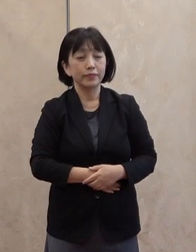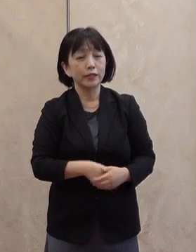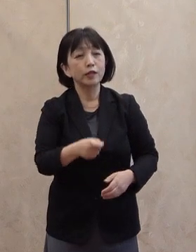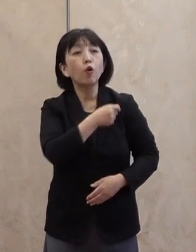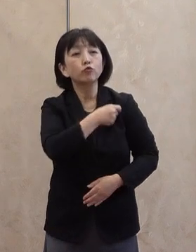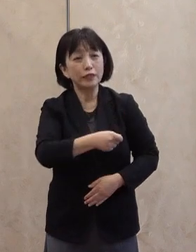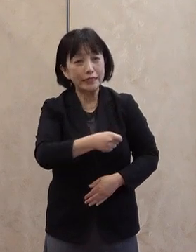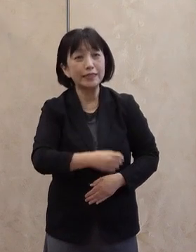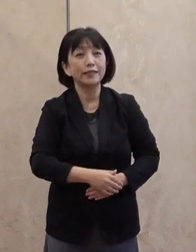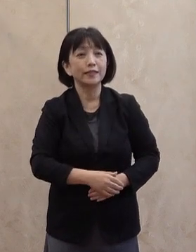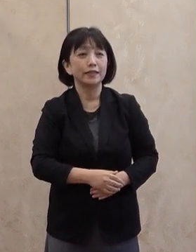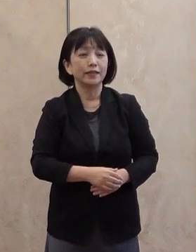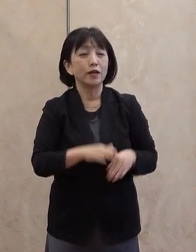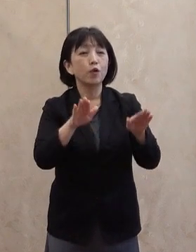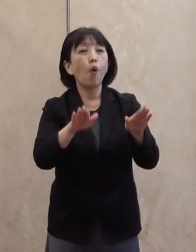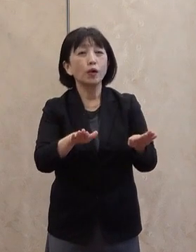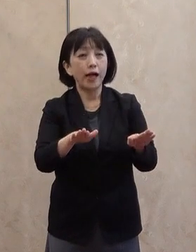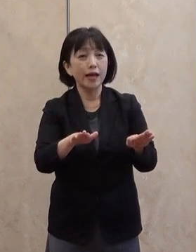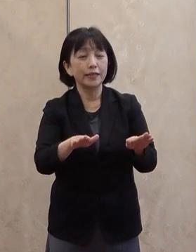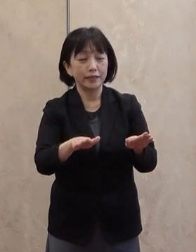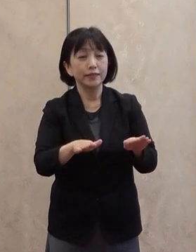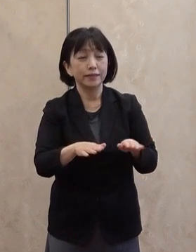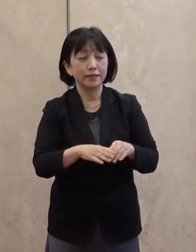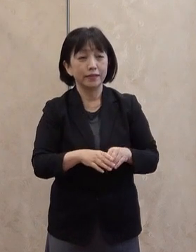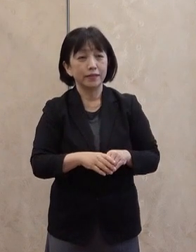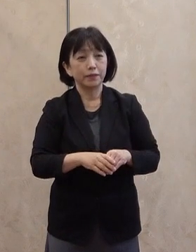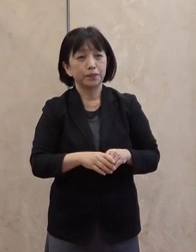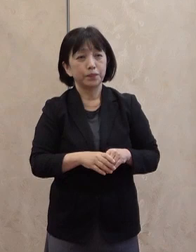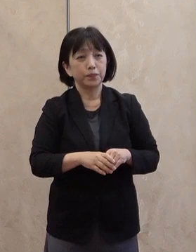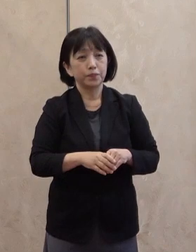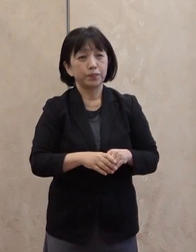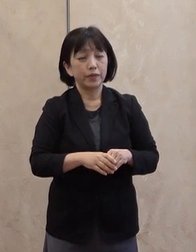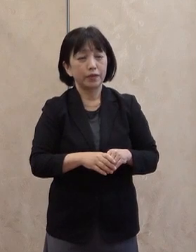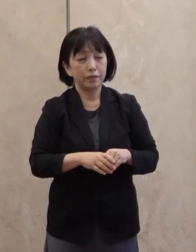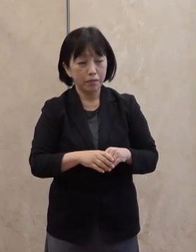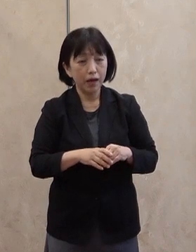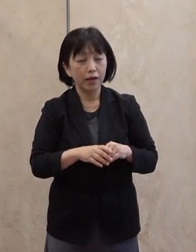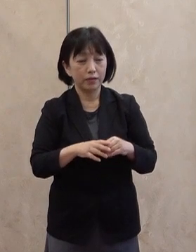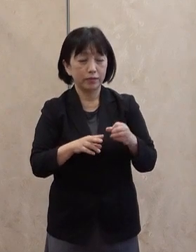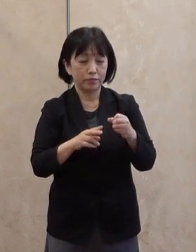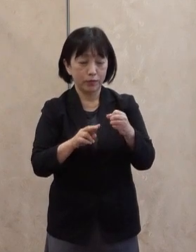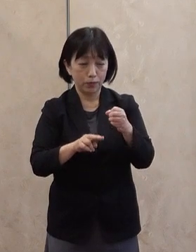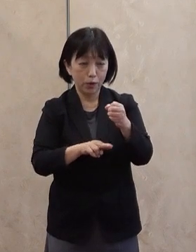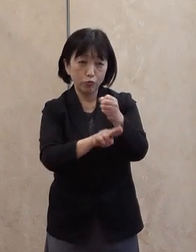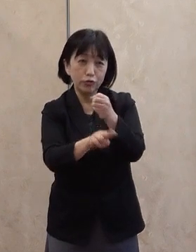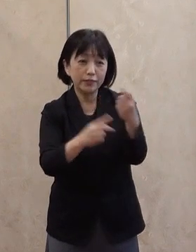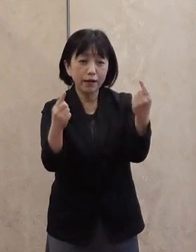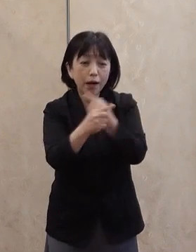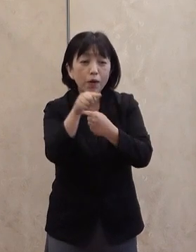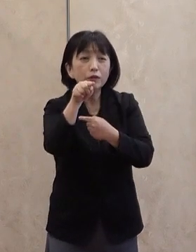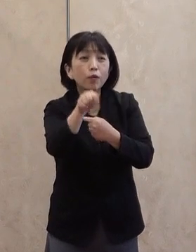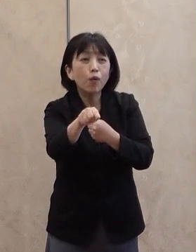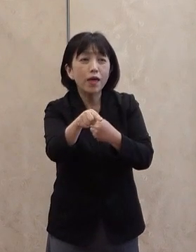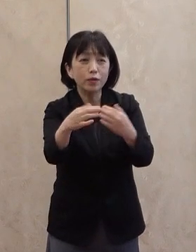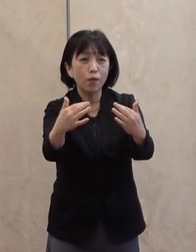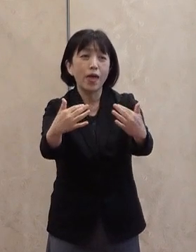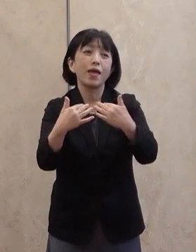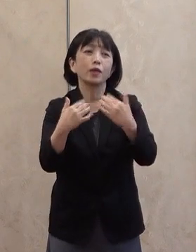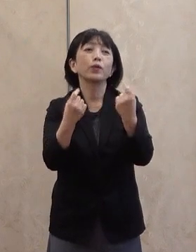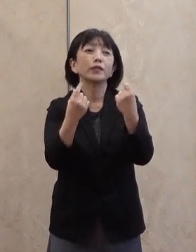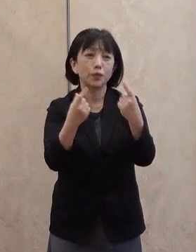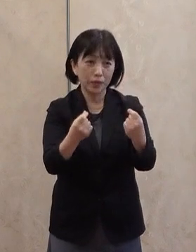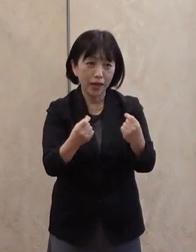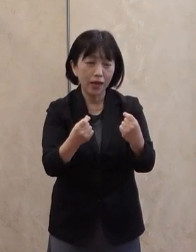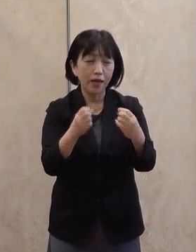特に今回についてはやはり変異株の影響ですね。同じ新型コロナなんですけれ